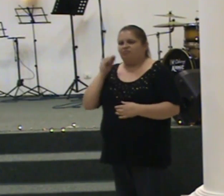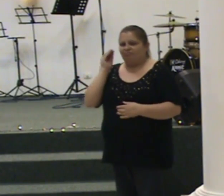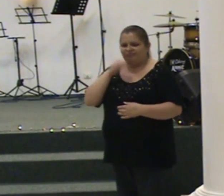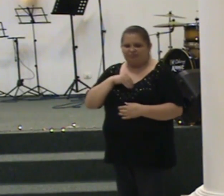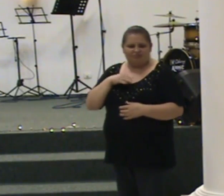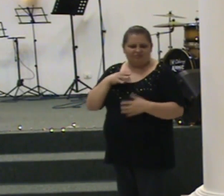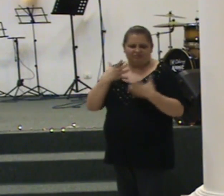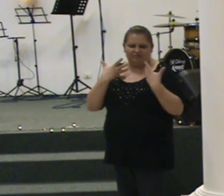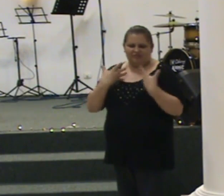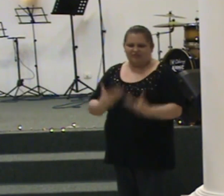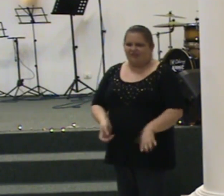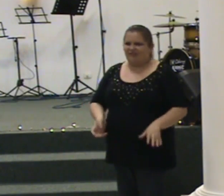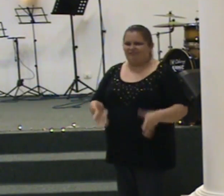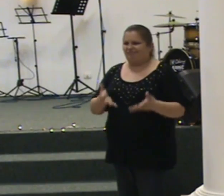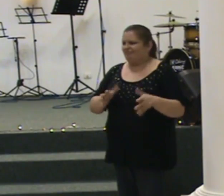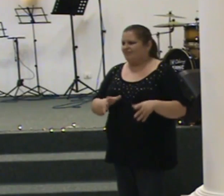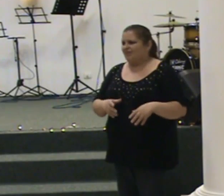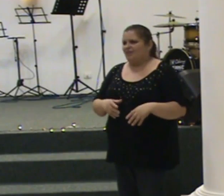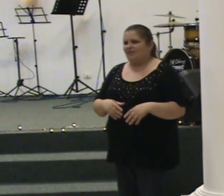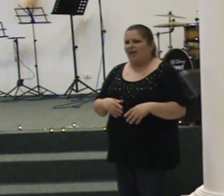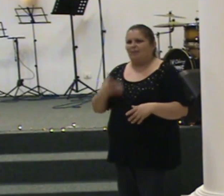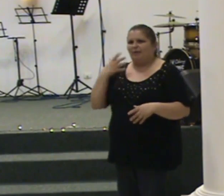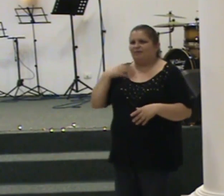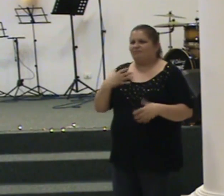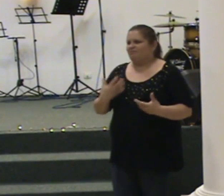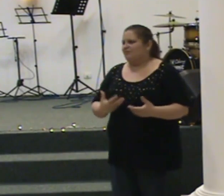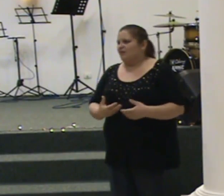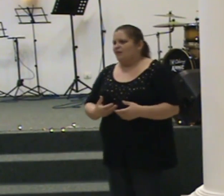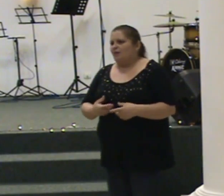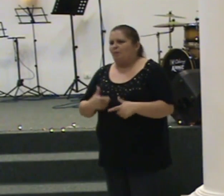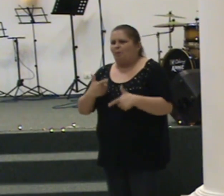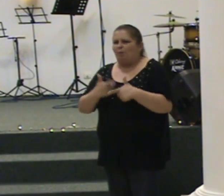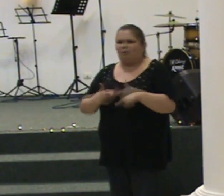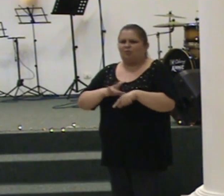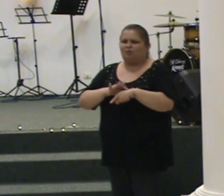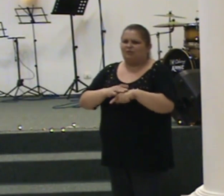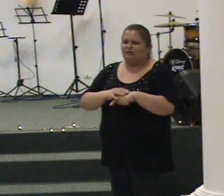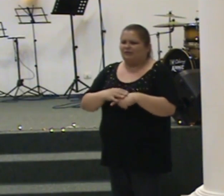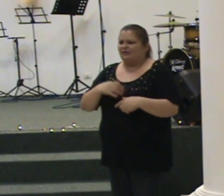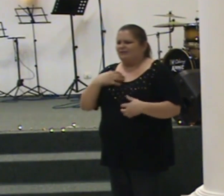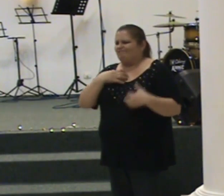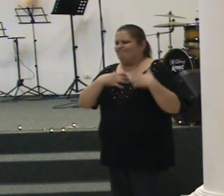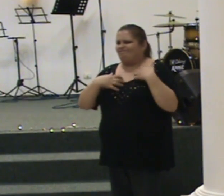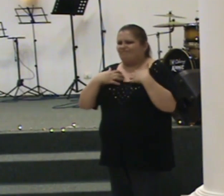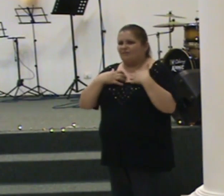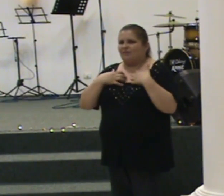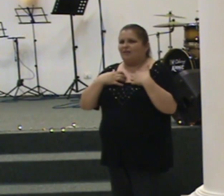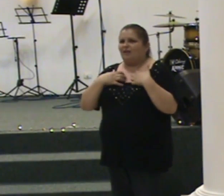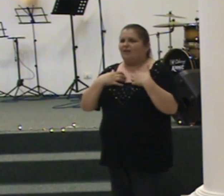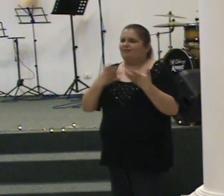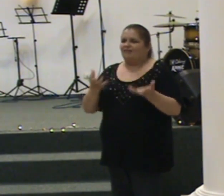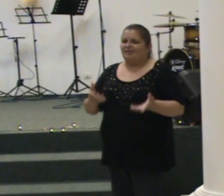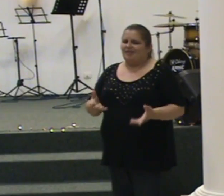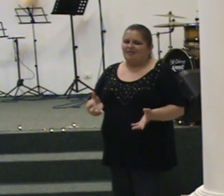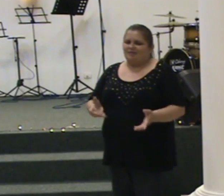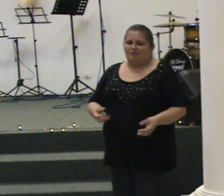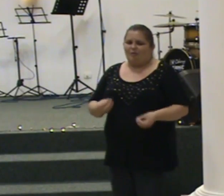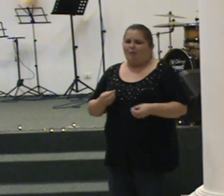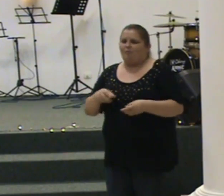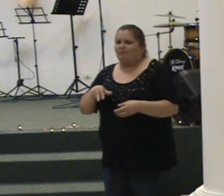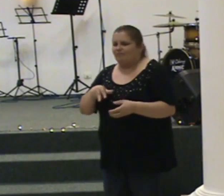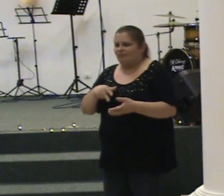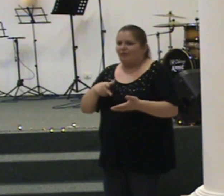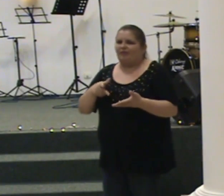desanimei. Eu desanimei porque a situação que ela também está passando uma enfermidade muito grave, mas nós